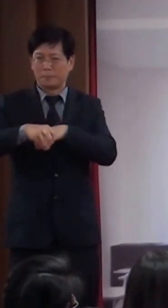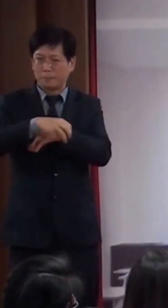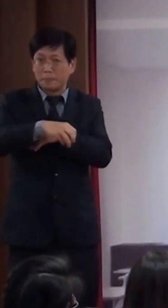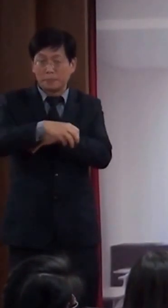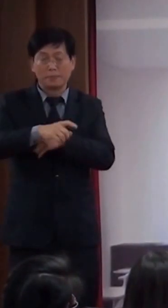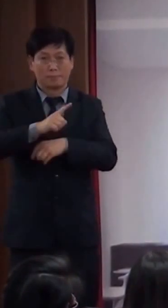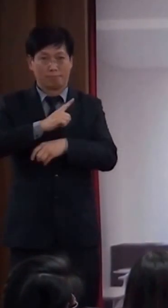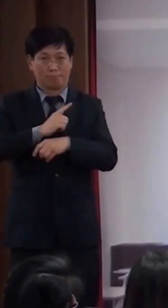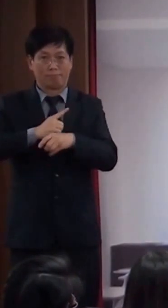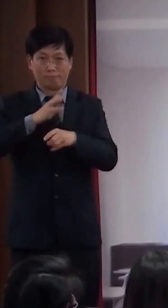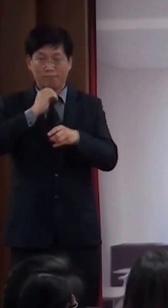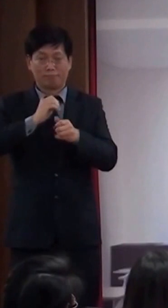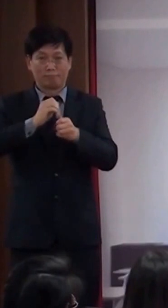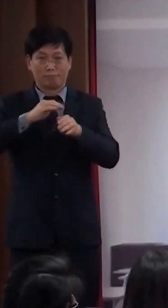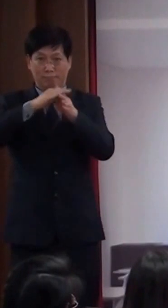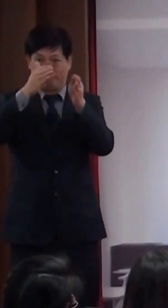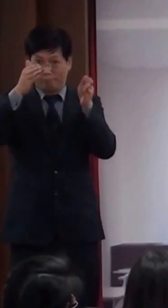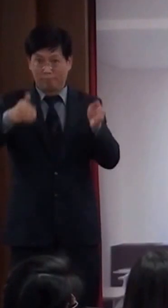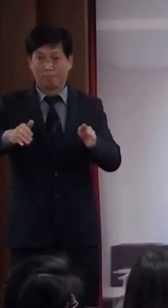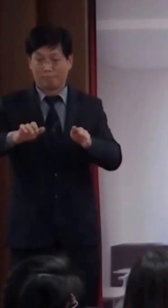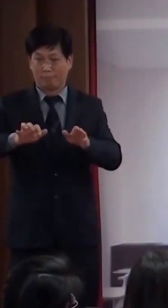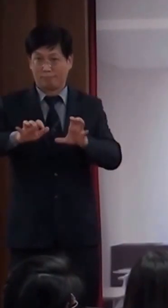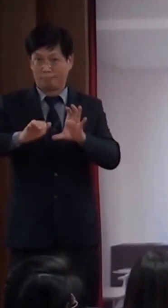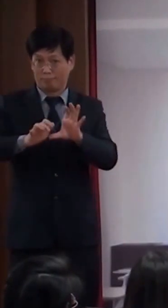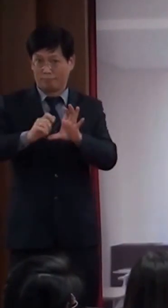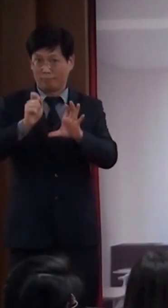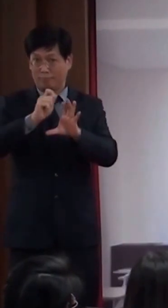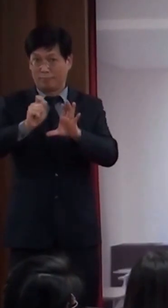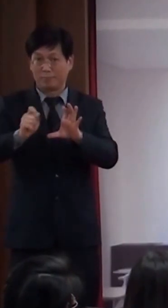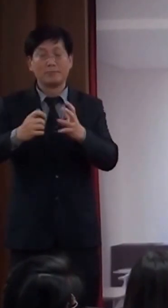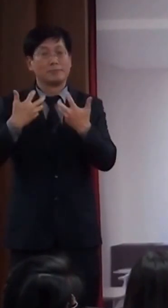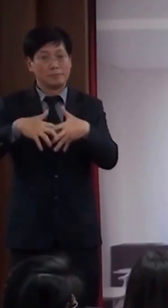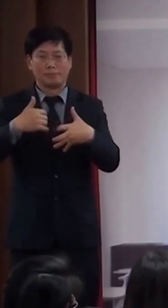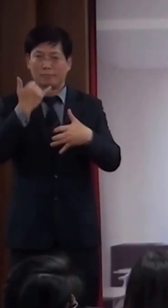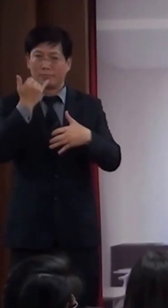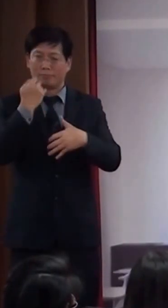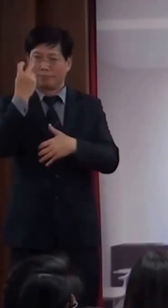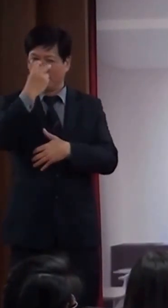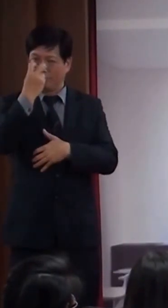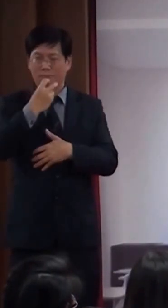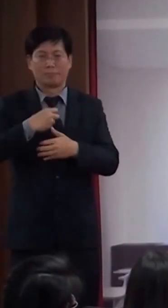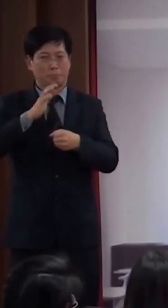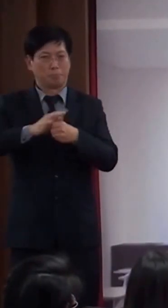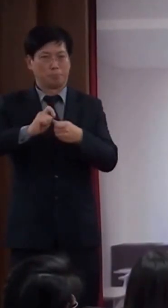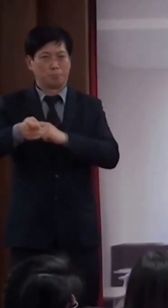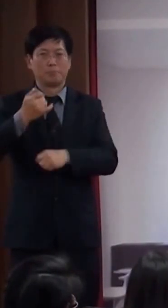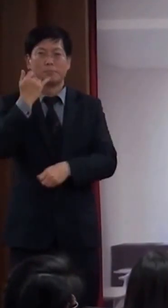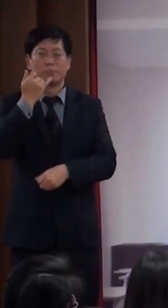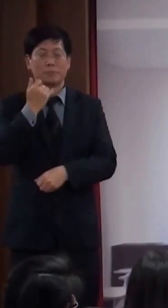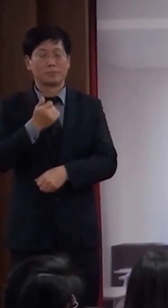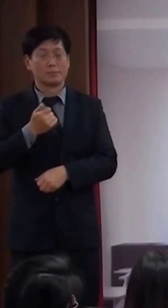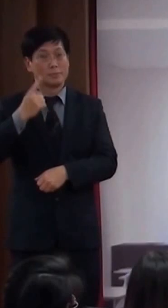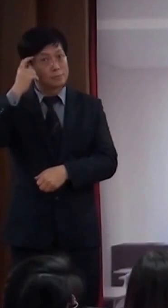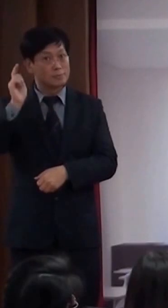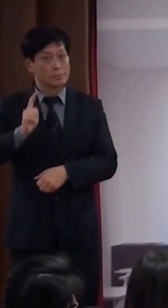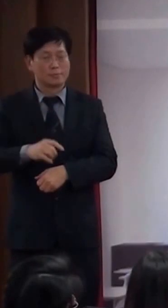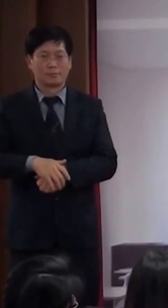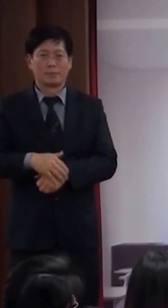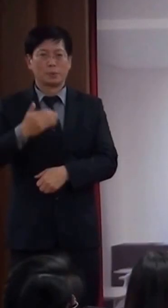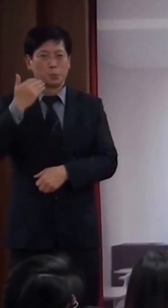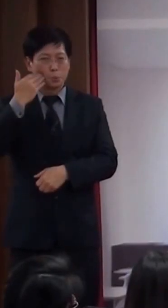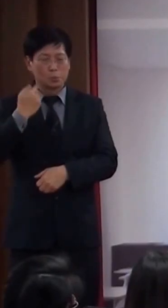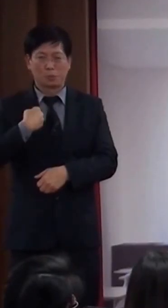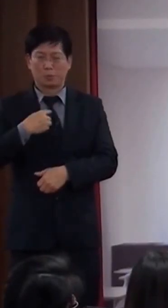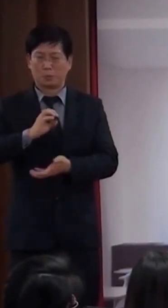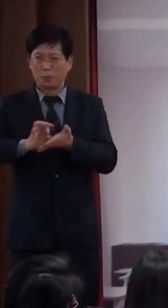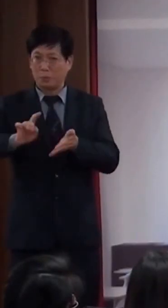讯机呢，有这个查缴税的这个服务，也就是呢，如果你拿你的